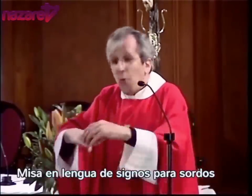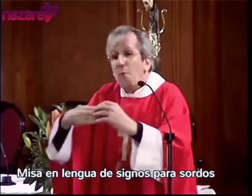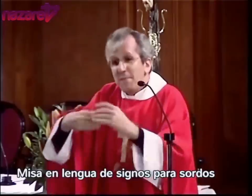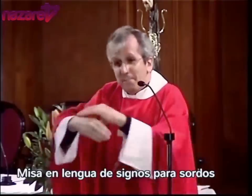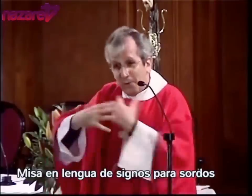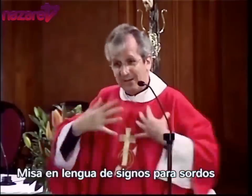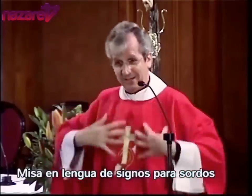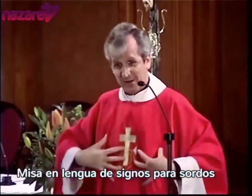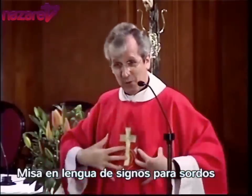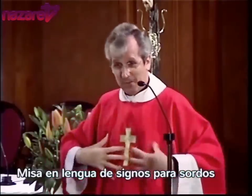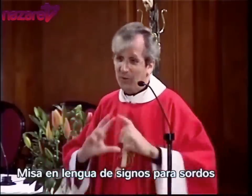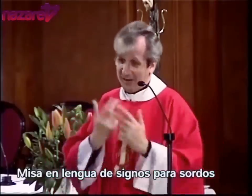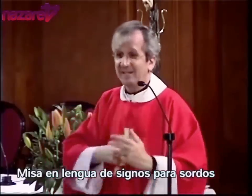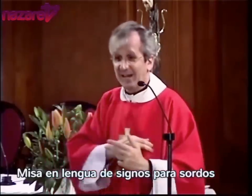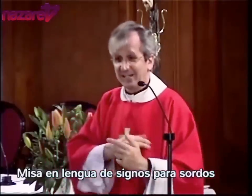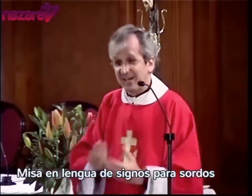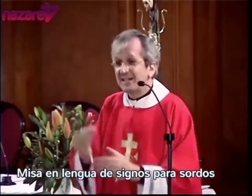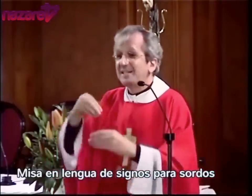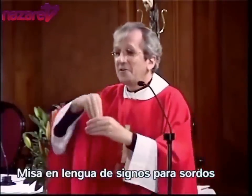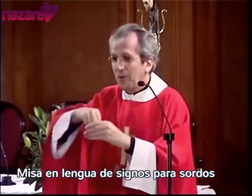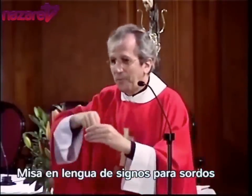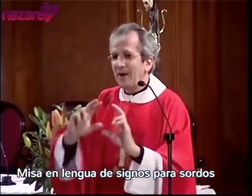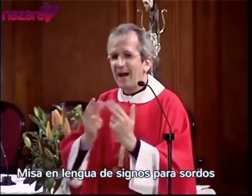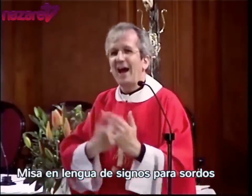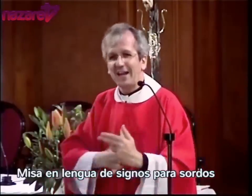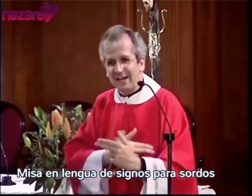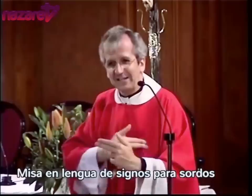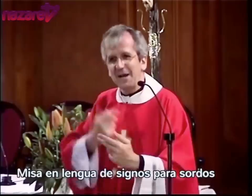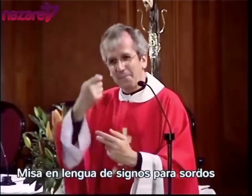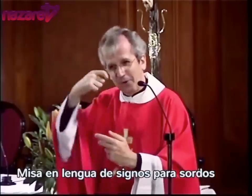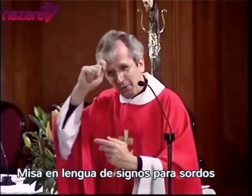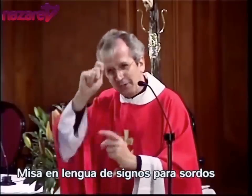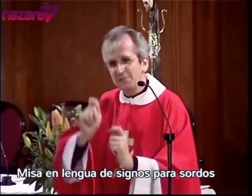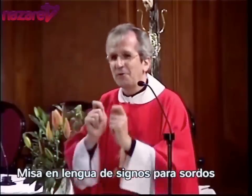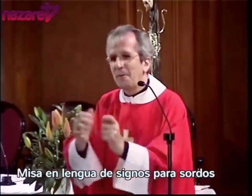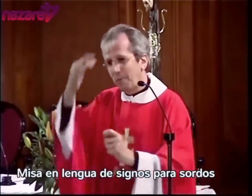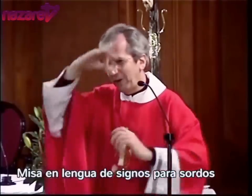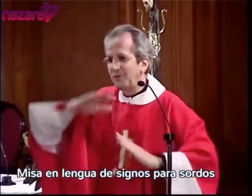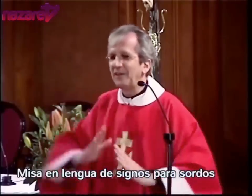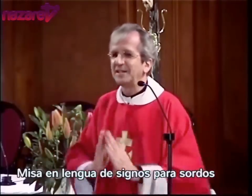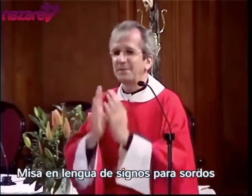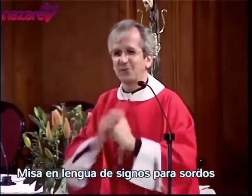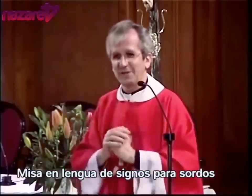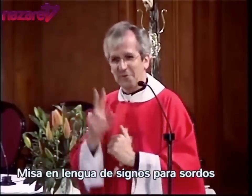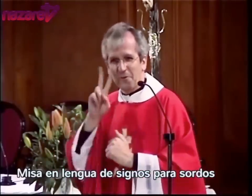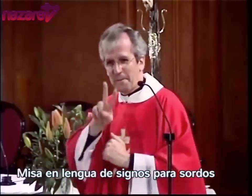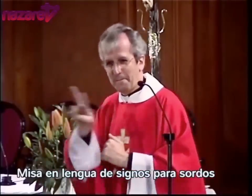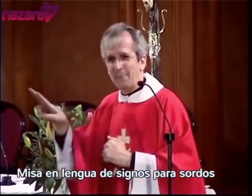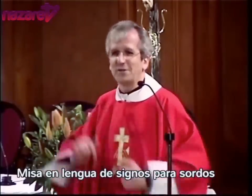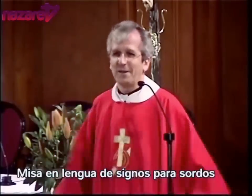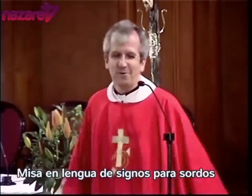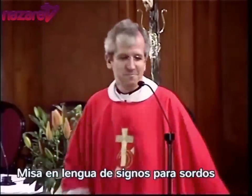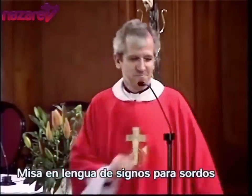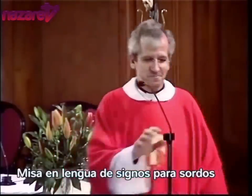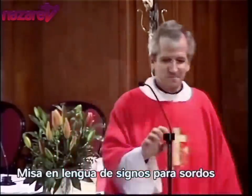de un miembro más de ese cuerpo, que es la Iglesia. Se incorpora a la Iglesia por el bautismo, por el don del Espíritu Santo.